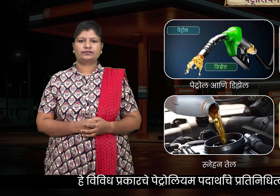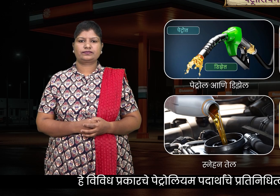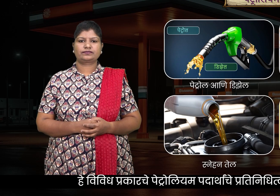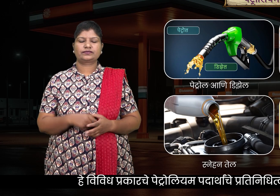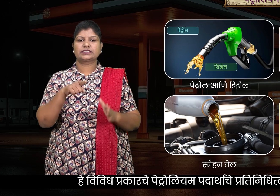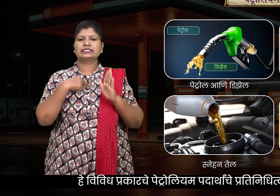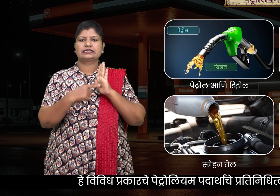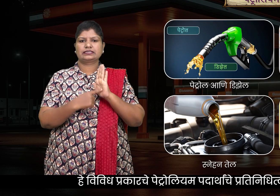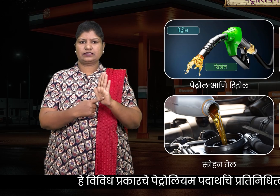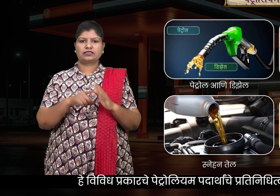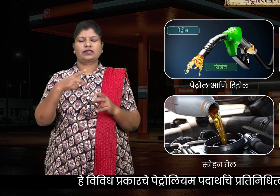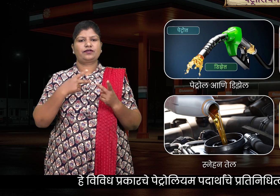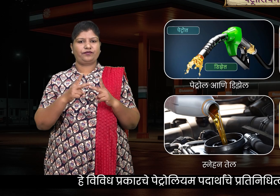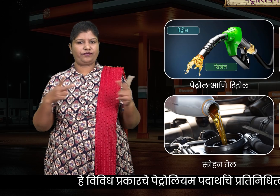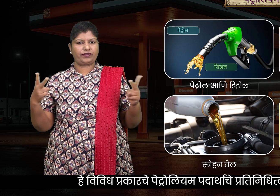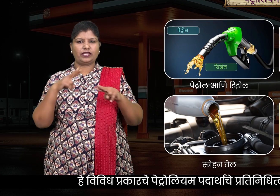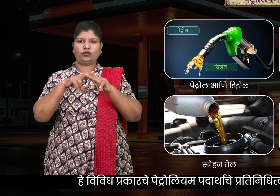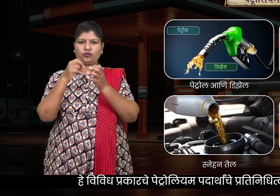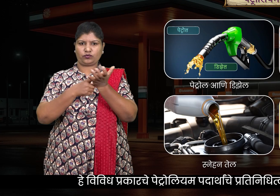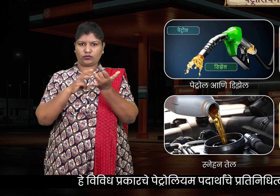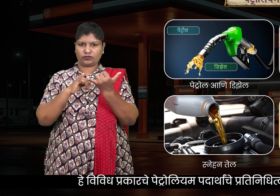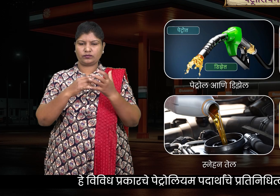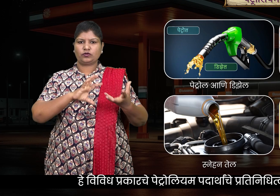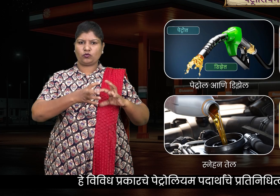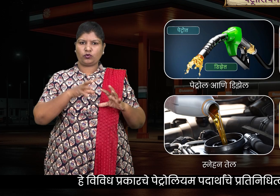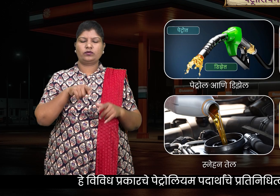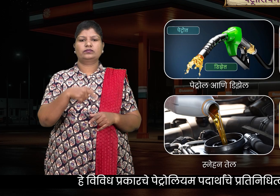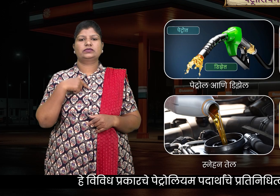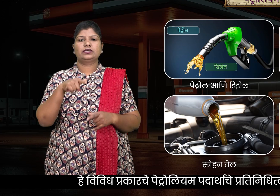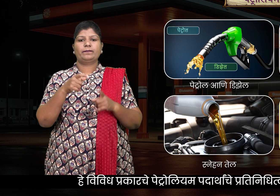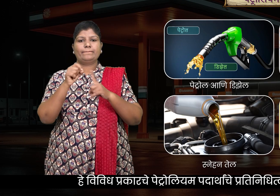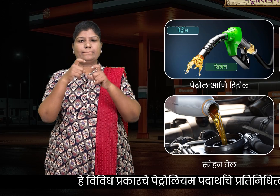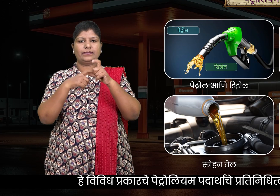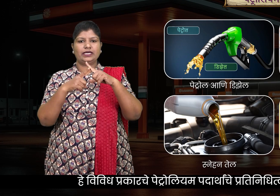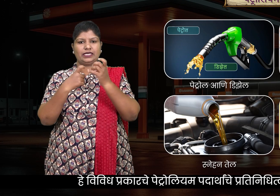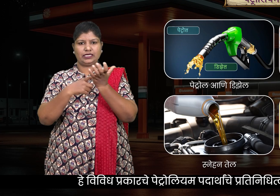हे विविध प्रकारचे पेट्रोलियम पदार्थांचे प्रतिनिधित्व करतात.